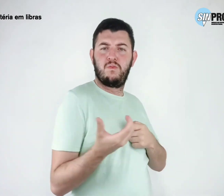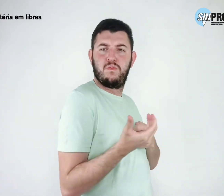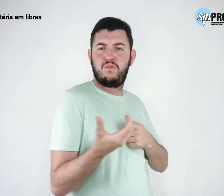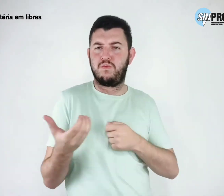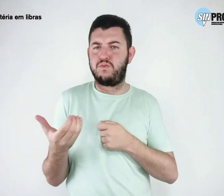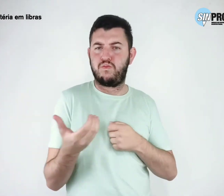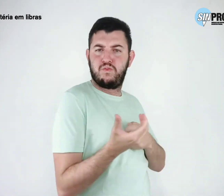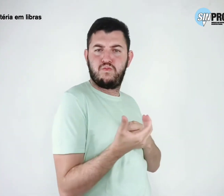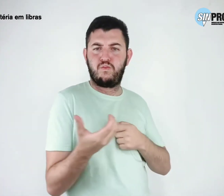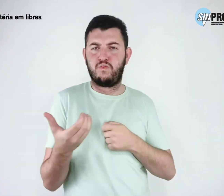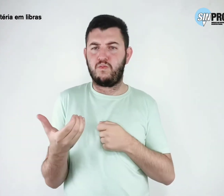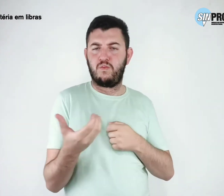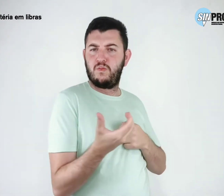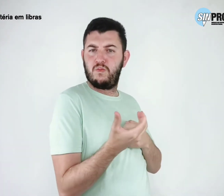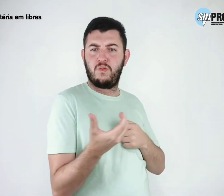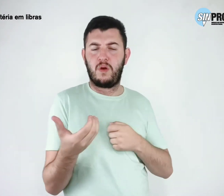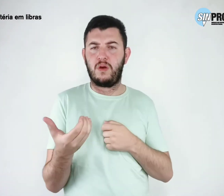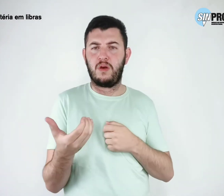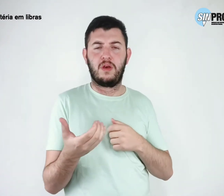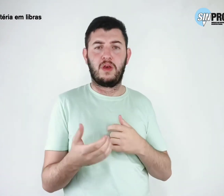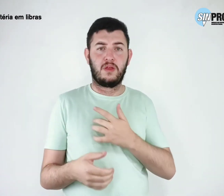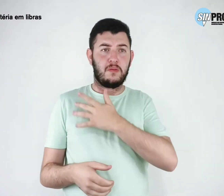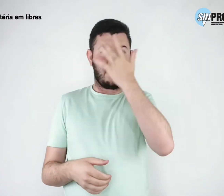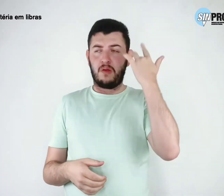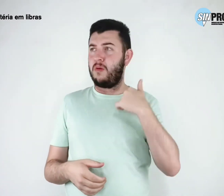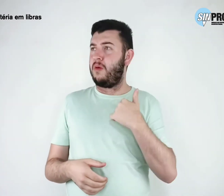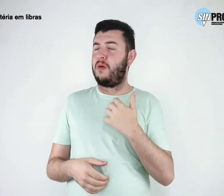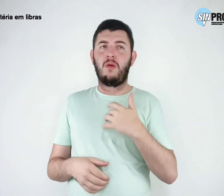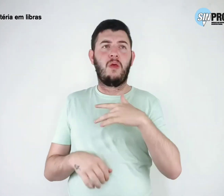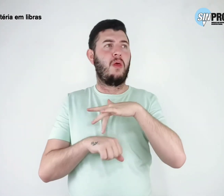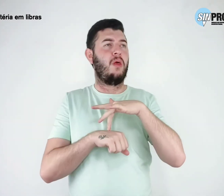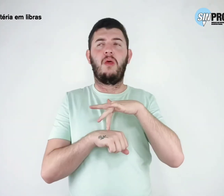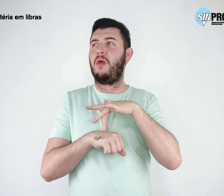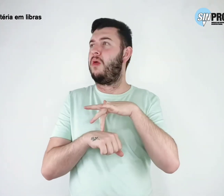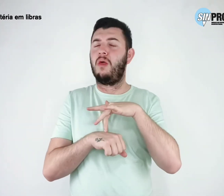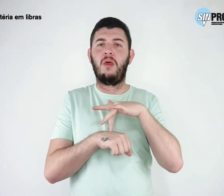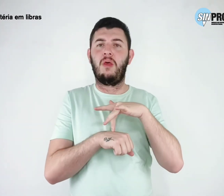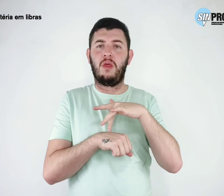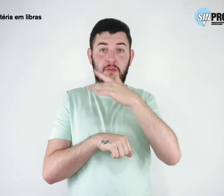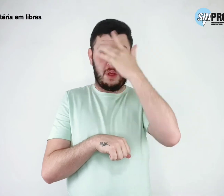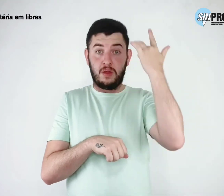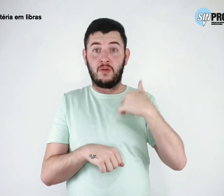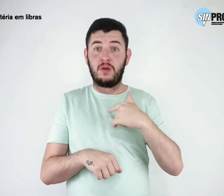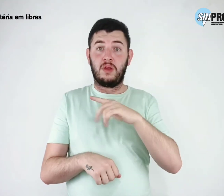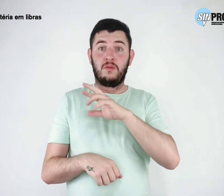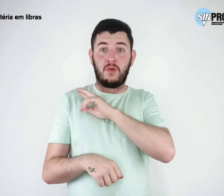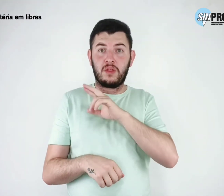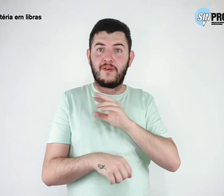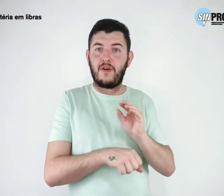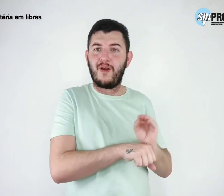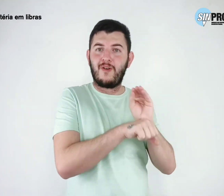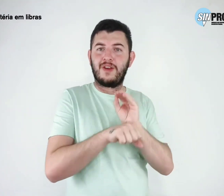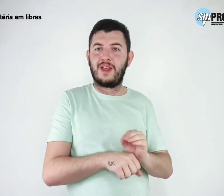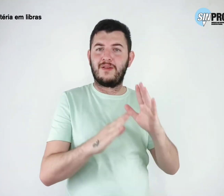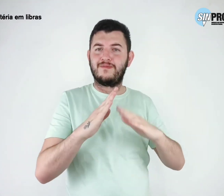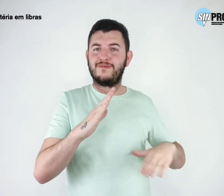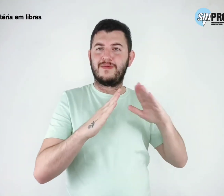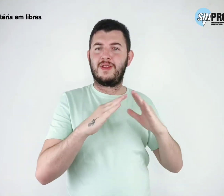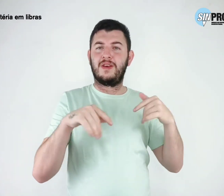pessoas, geralmente sozinhas, que residem e cuidam dos templos. Além de arrebentarem portas